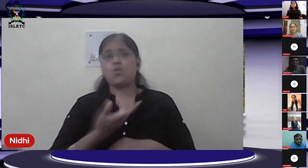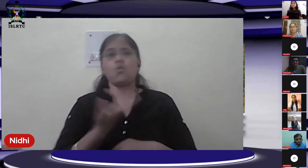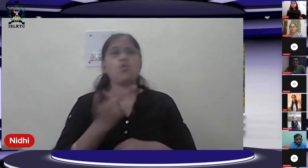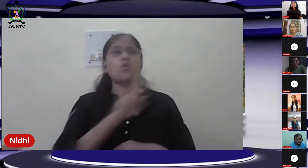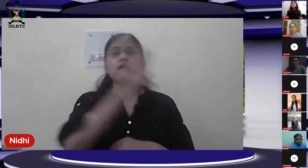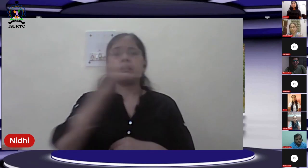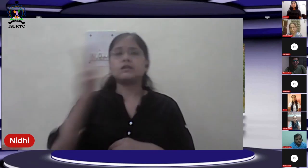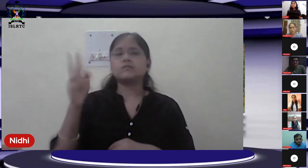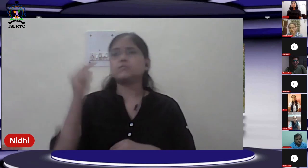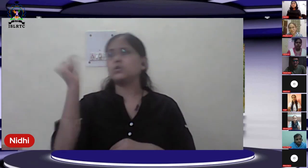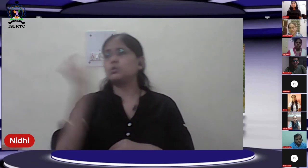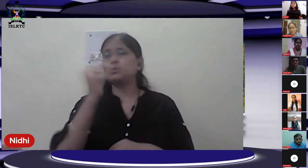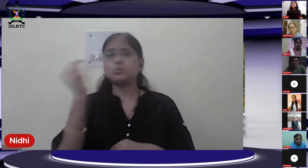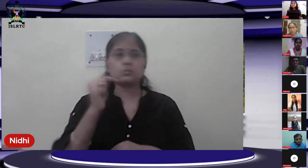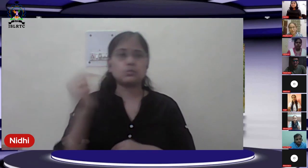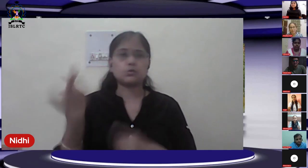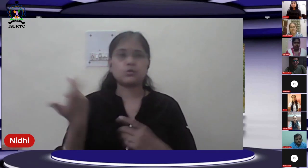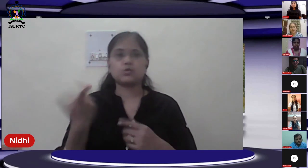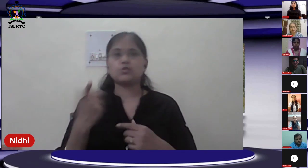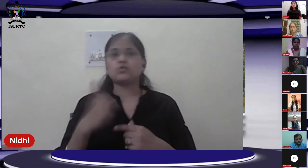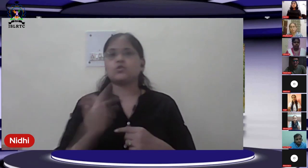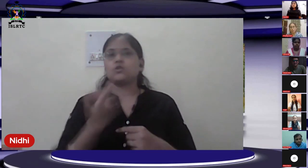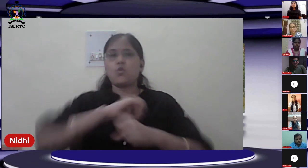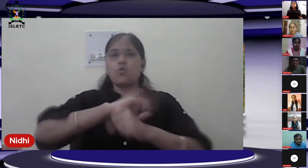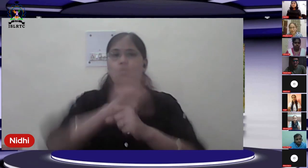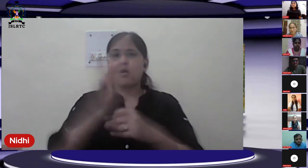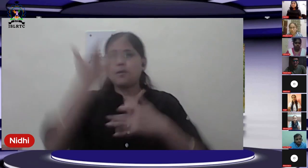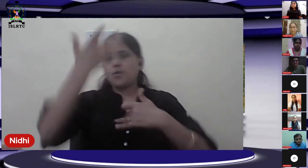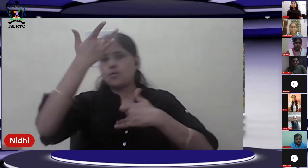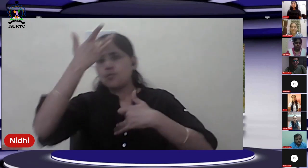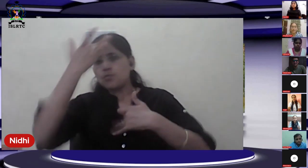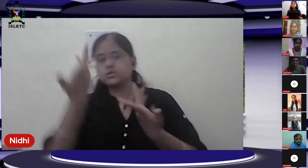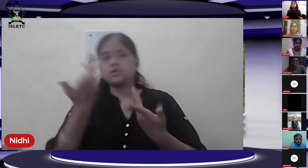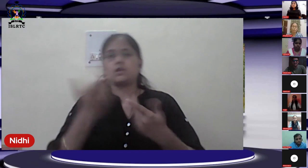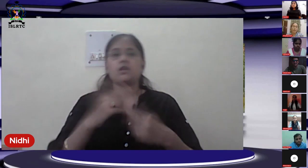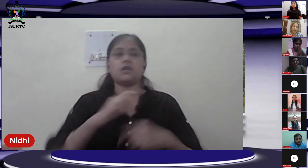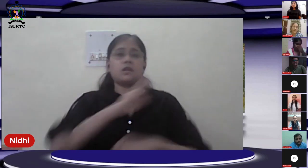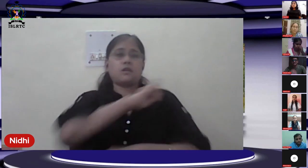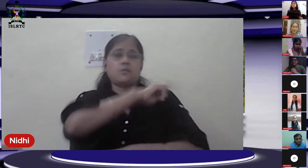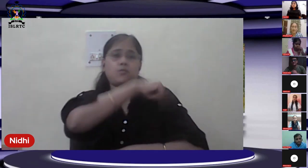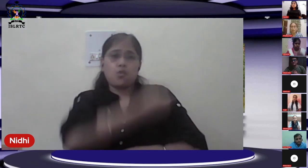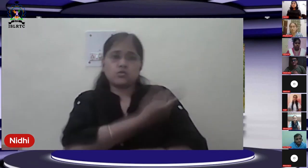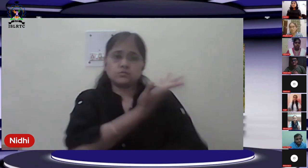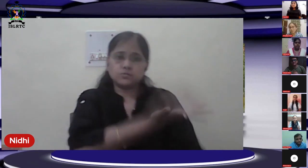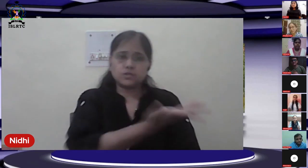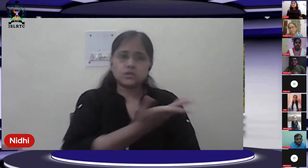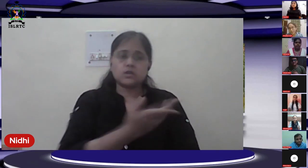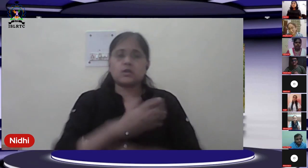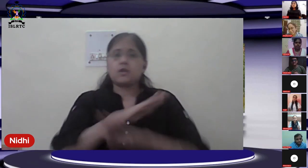इतना कितने लोग इससे ग्रसित हो गए हैं, कितने लोग हॉस्पिटलाइज हो गए हैं, कितने लोगों को बेड नहीं मिल रहा है, ऑक्सीजन की कमी है,